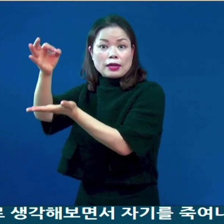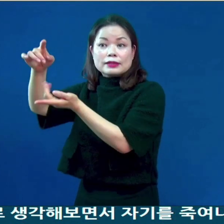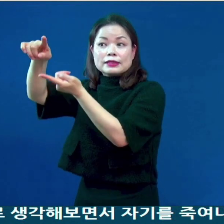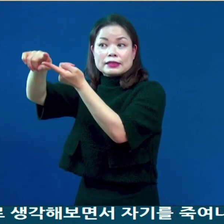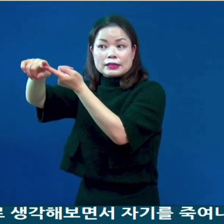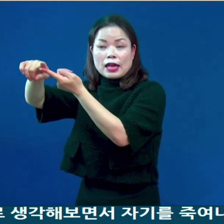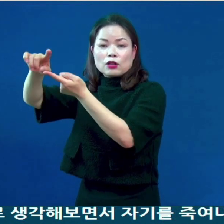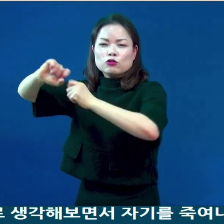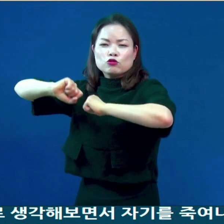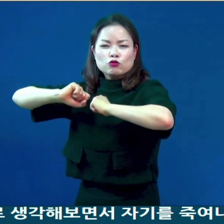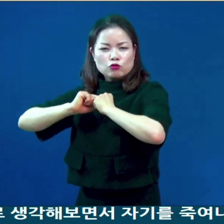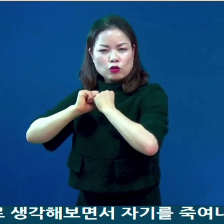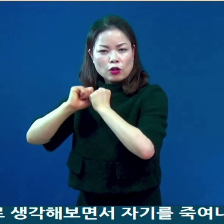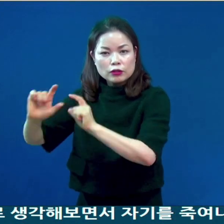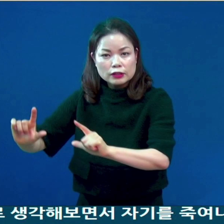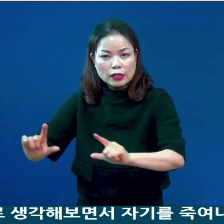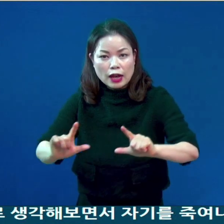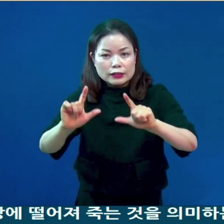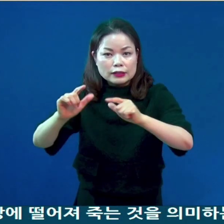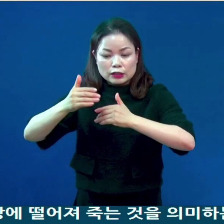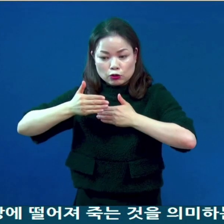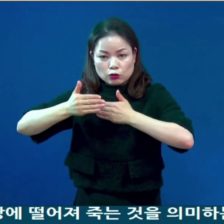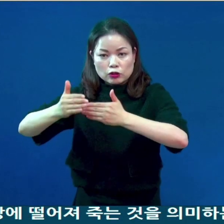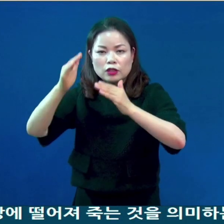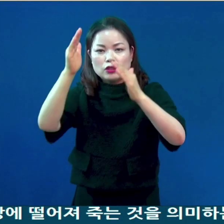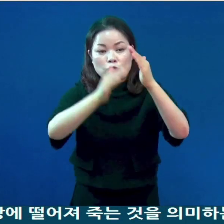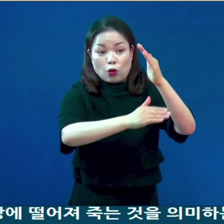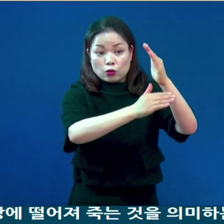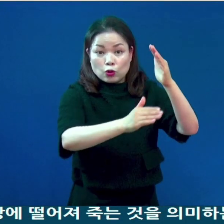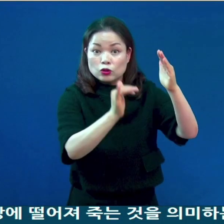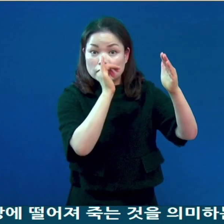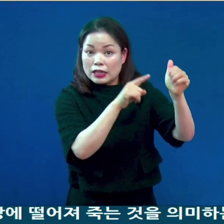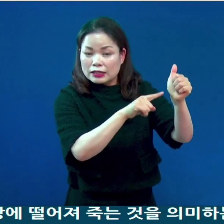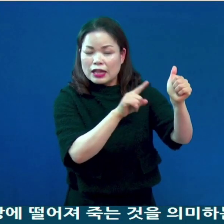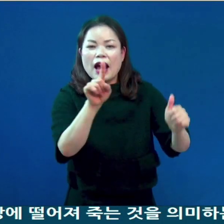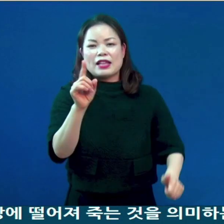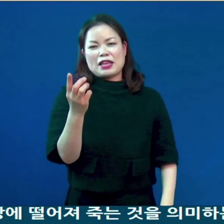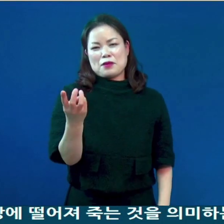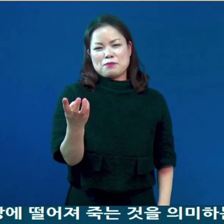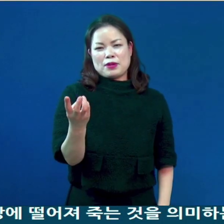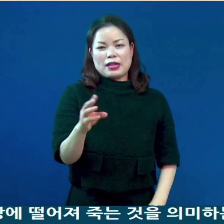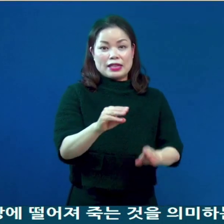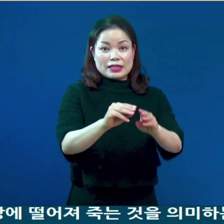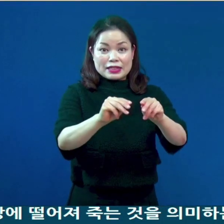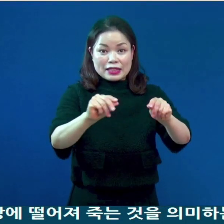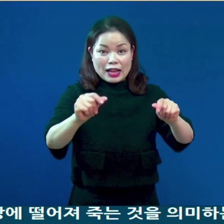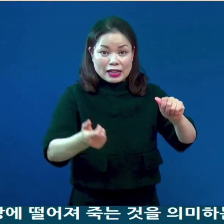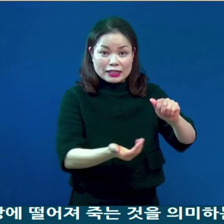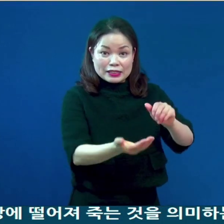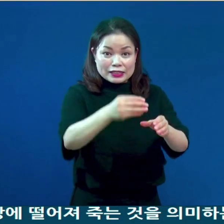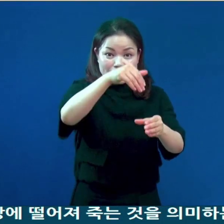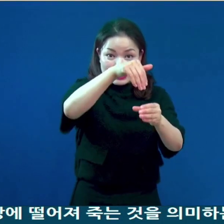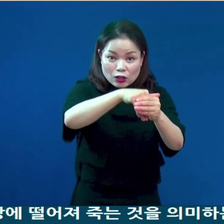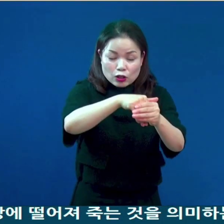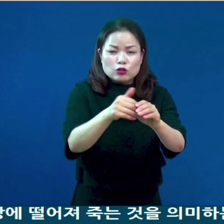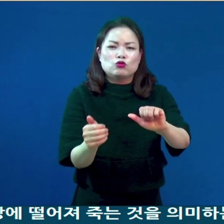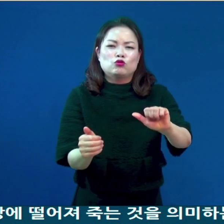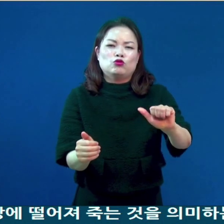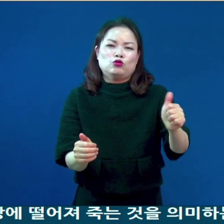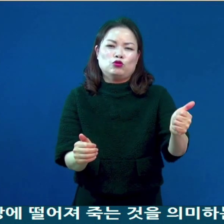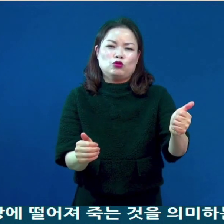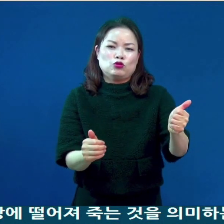그대로 지키고 살아가는 이 과정이 성도들에게 있어서는 한 알의 밀이 땅에 떨어져